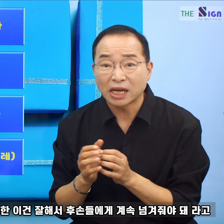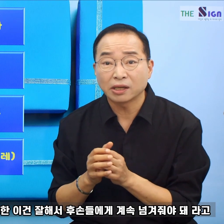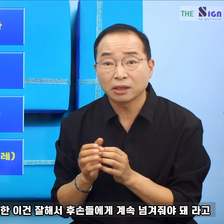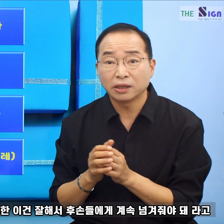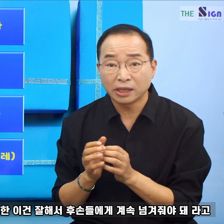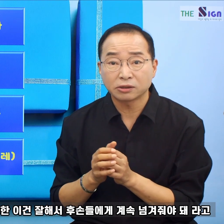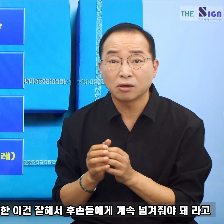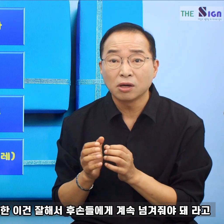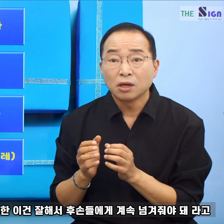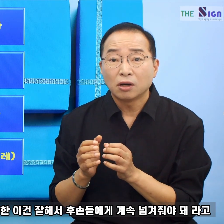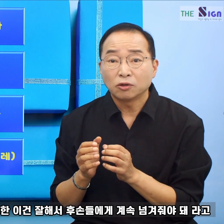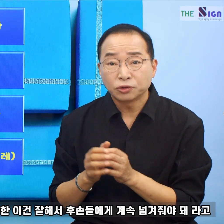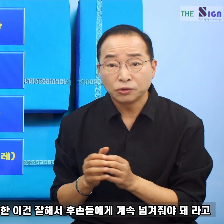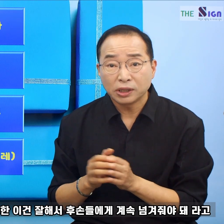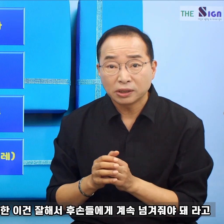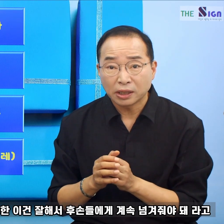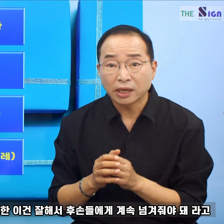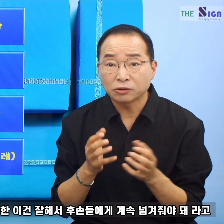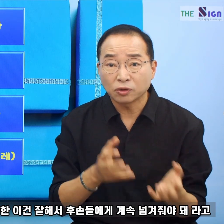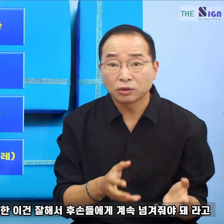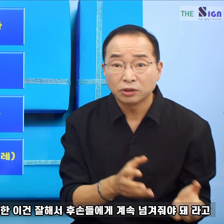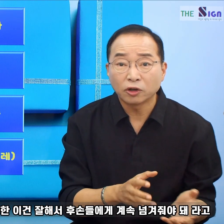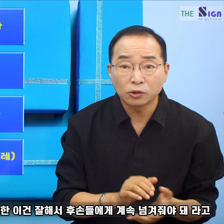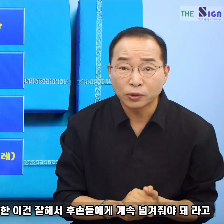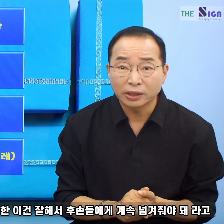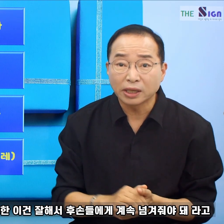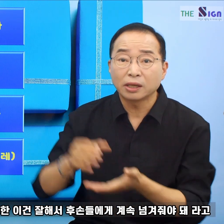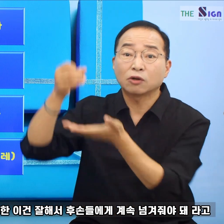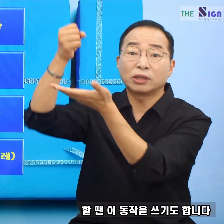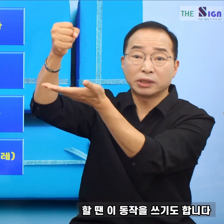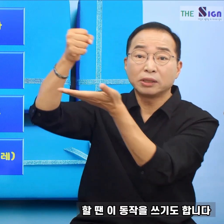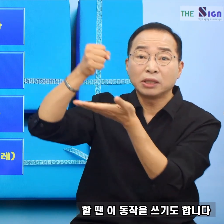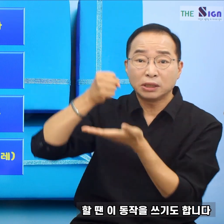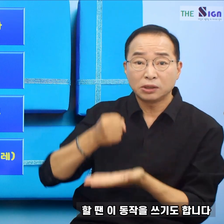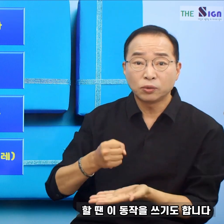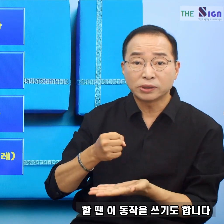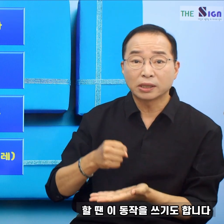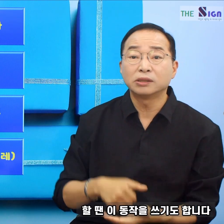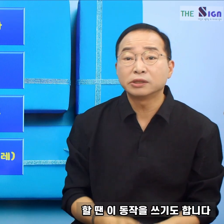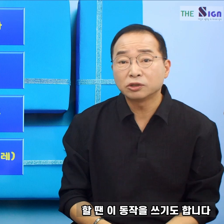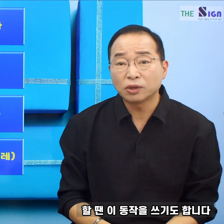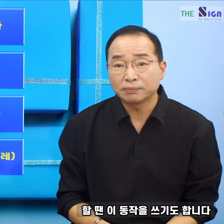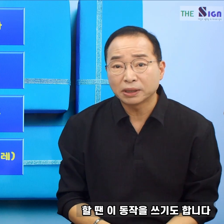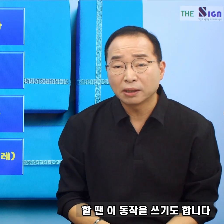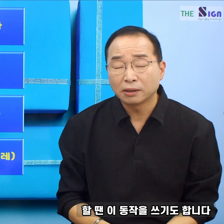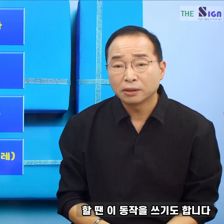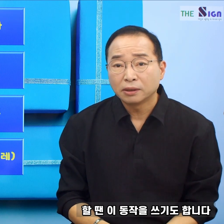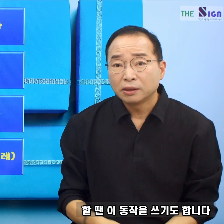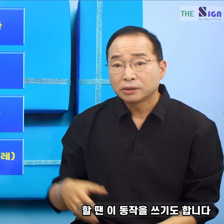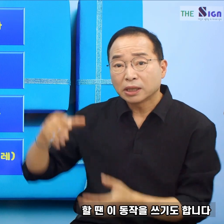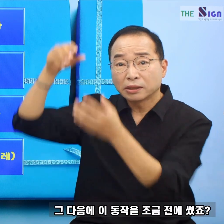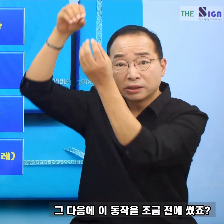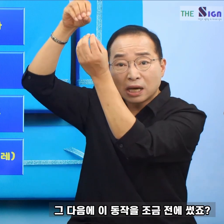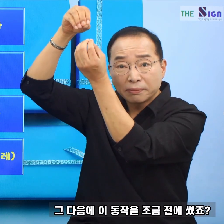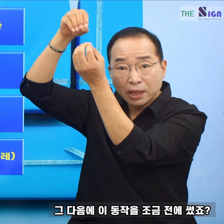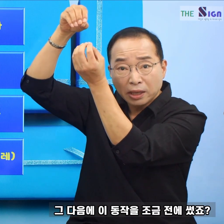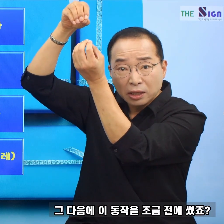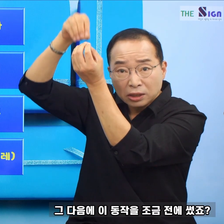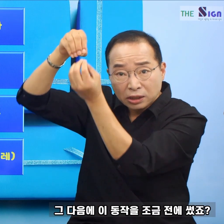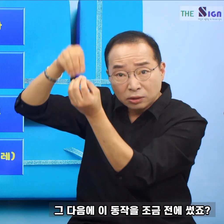잘 해서 후손들한테 계속 넘겨줘야 돼 라고 할 땐 이 동작을 쓰기도 합니다. 자, 그 다음에 이